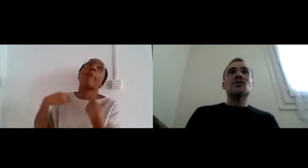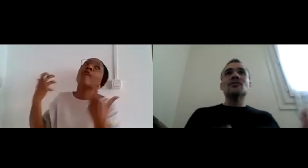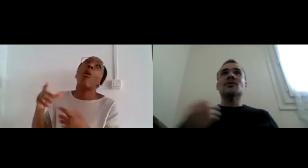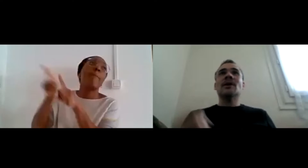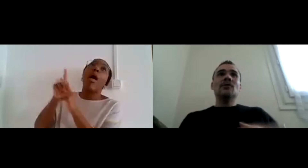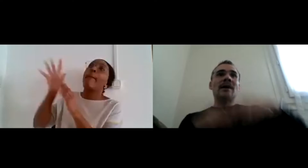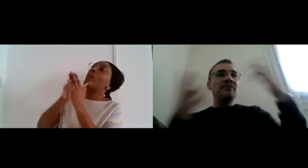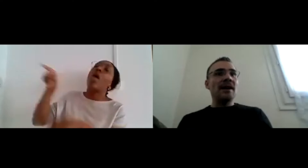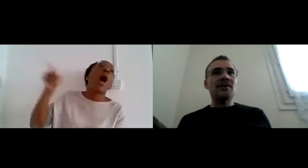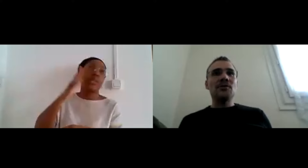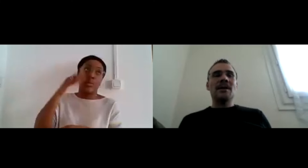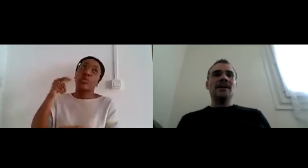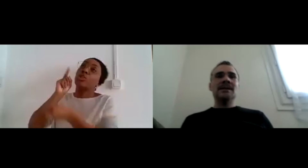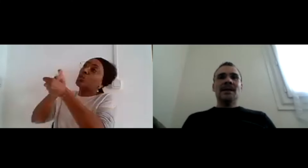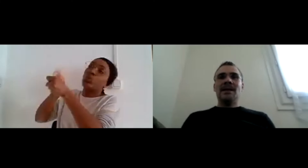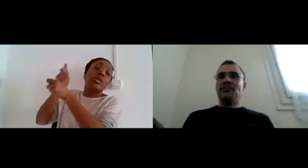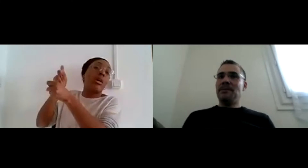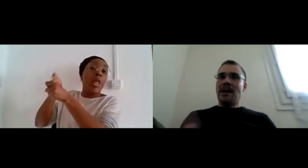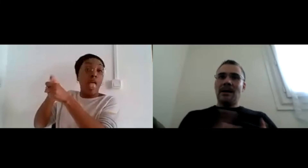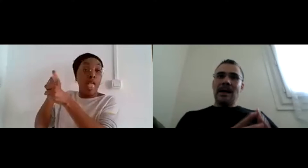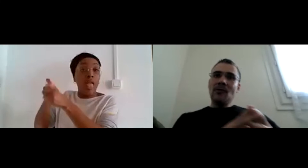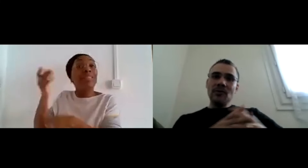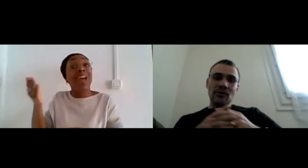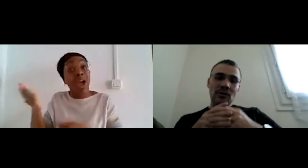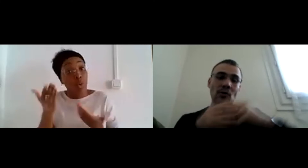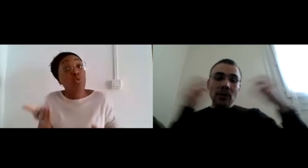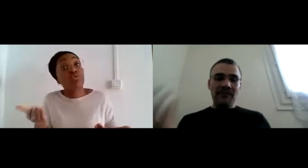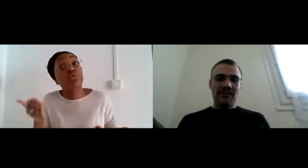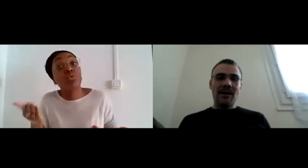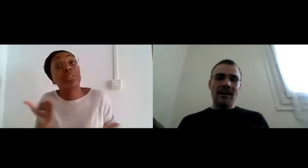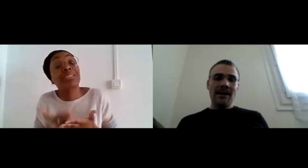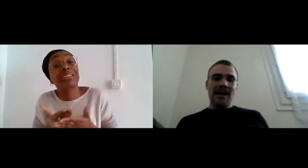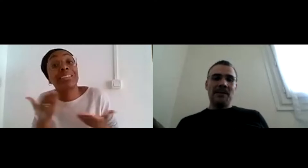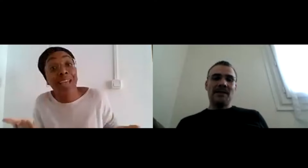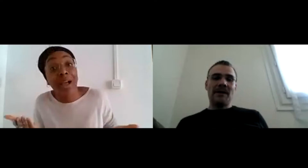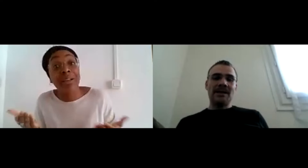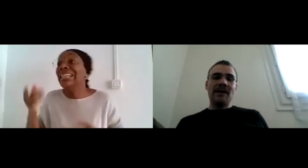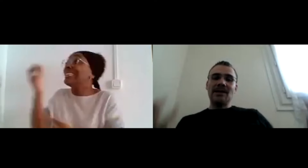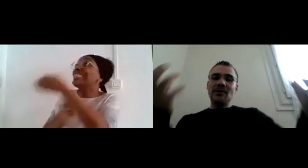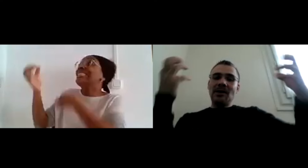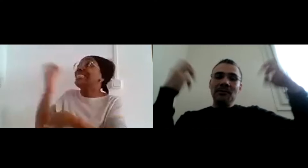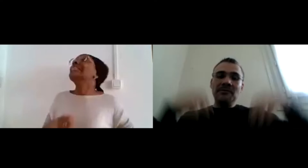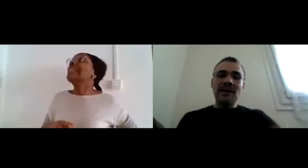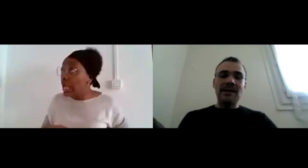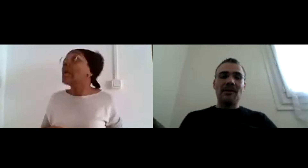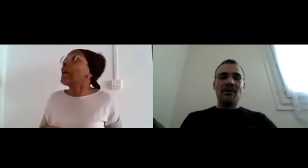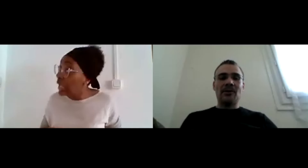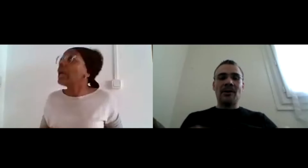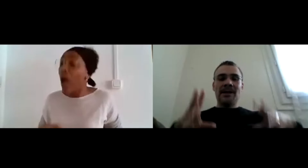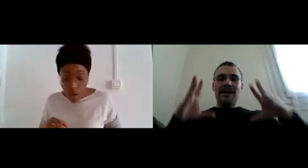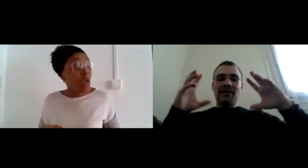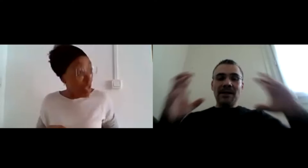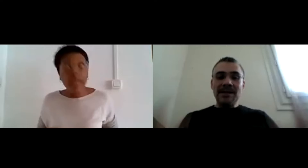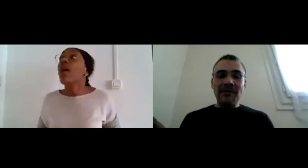certaines choses de la vie actuelle et puis, bah, à cause de ce qu'ils vont dire, eh bien, ça va résonner comme une vérité dans leur